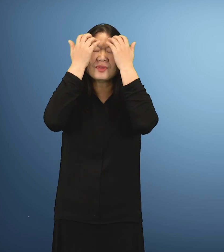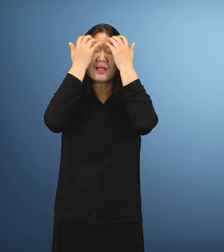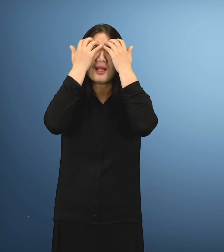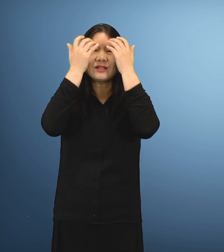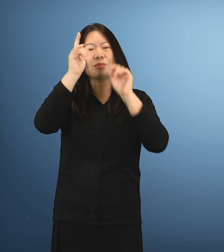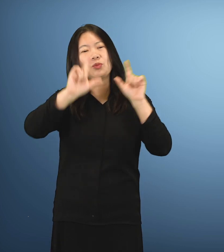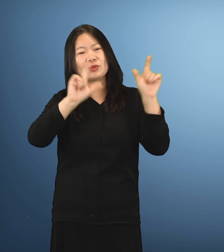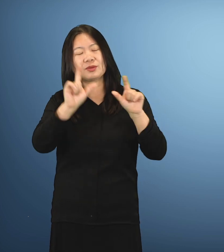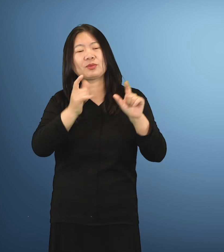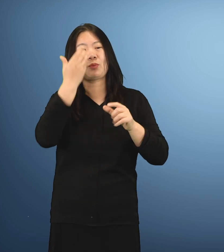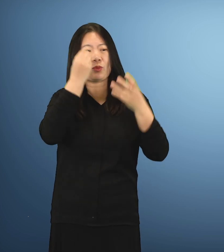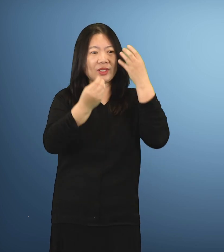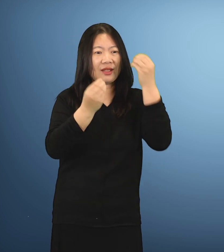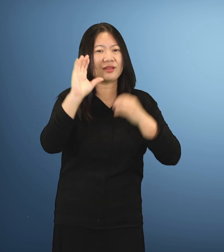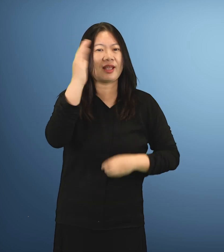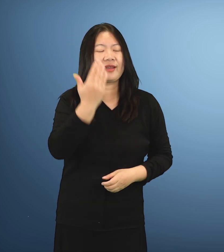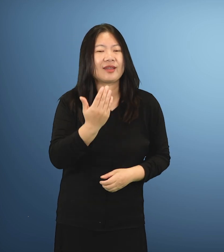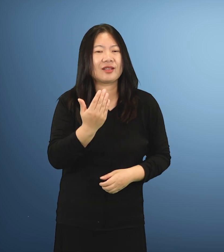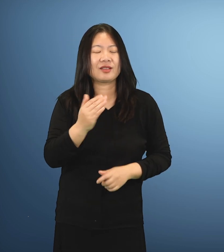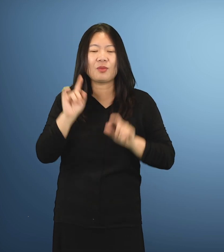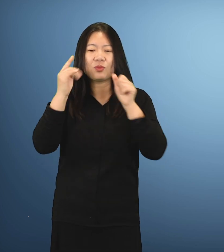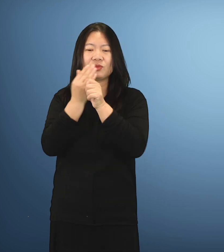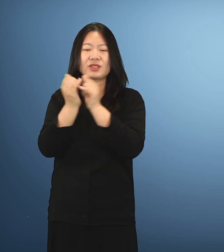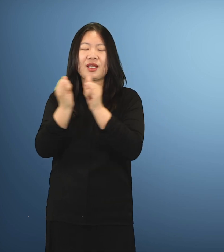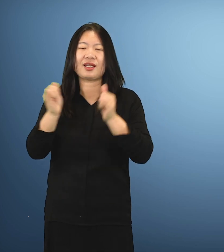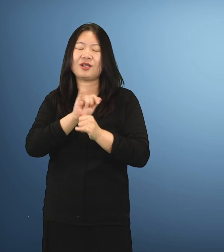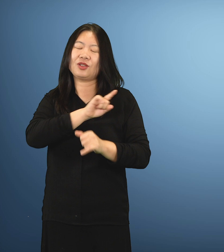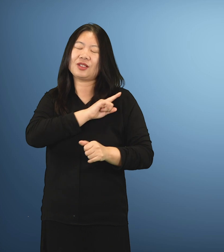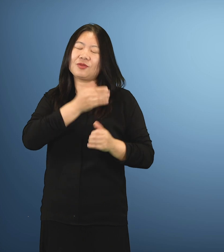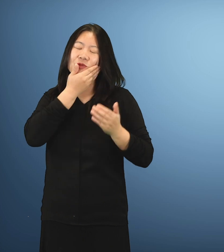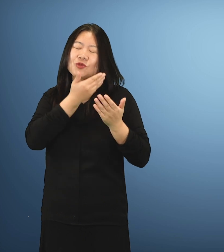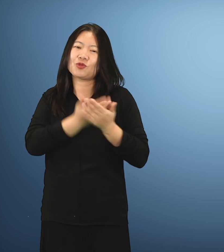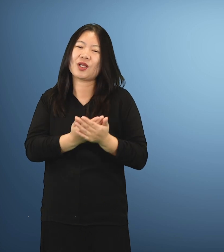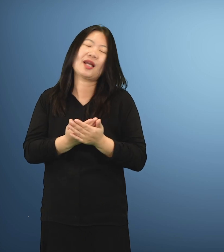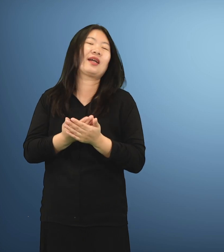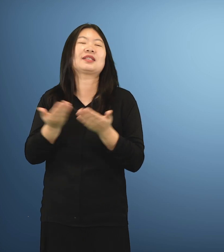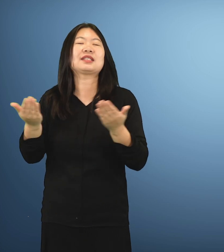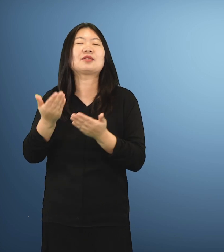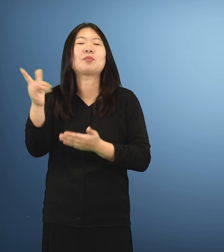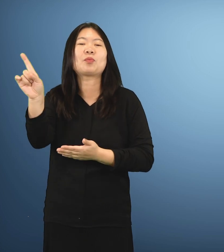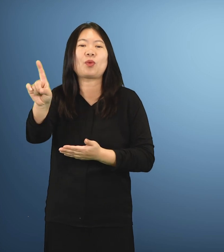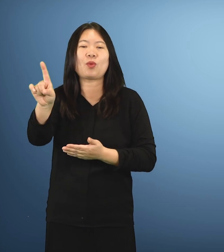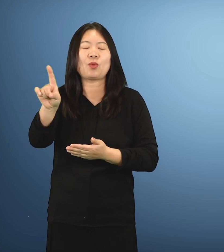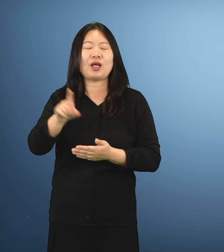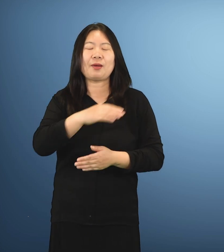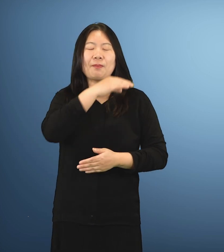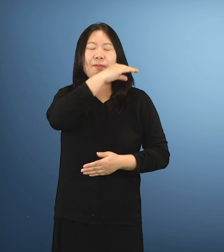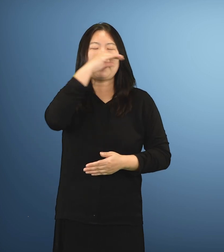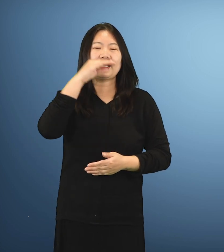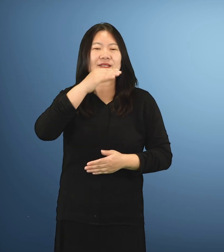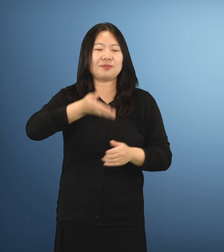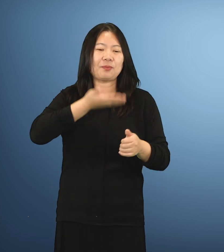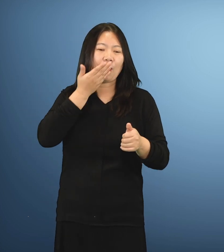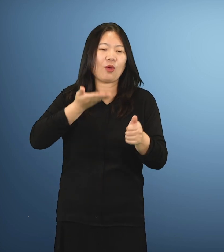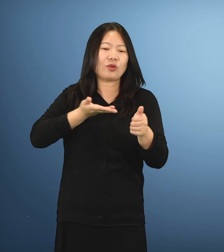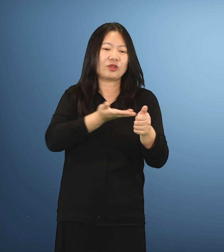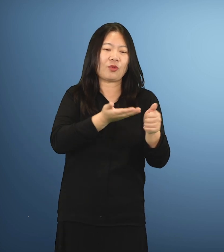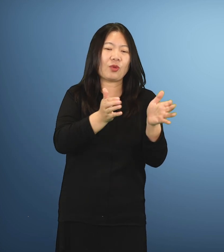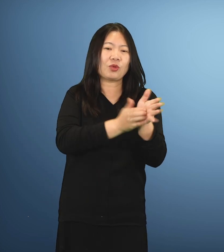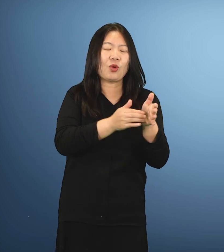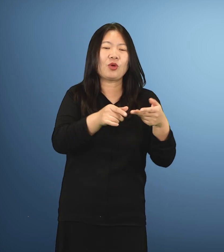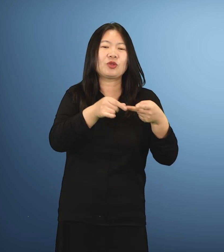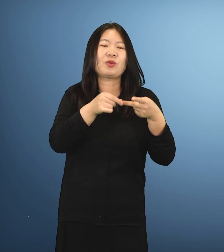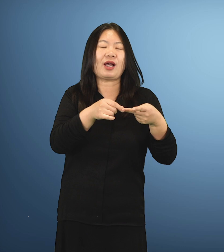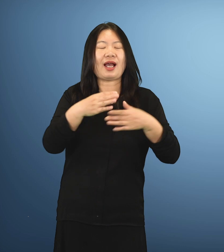목자의 가장 중요한 직무가 첫째는 바른 꼴을 먹이고 두 번째는 안전한